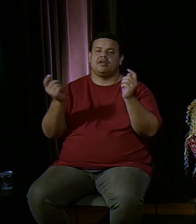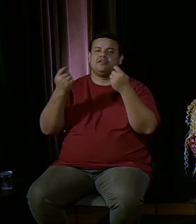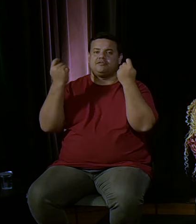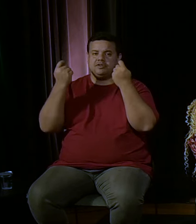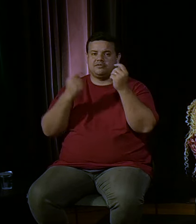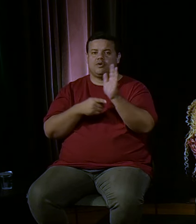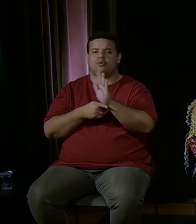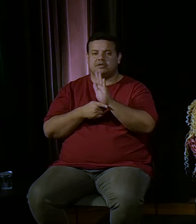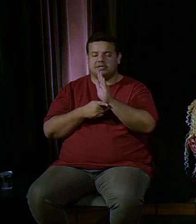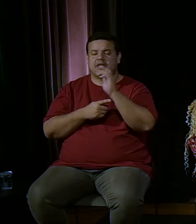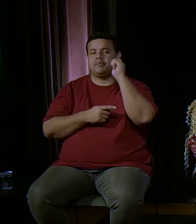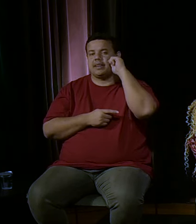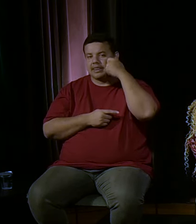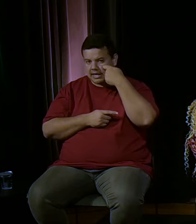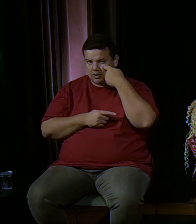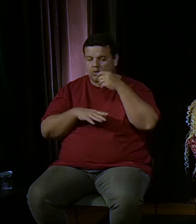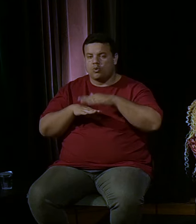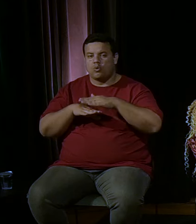PAN.